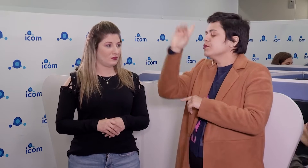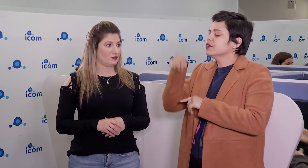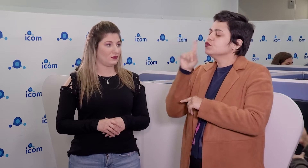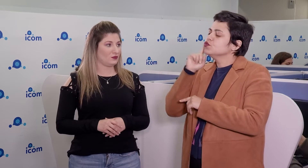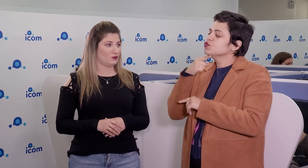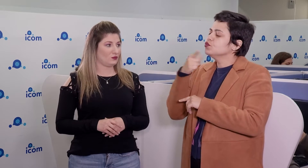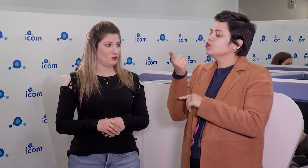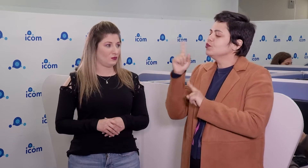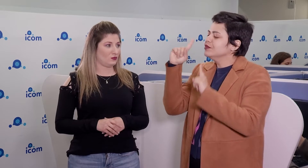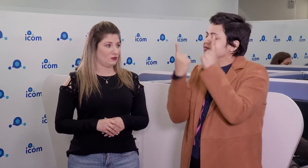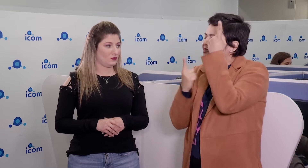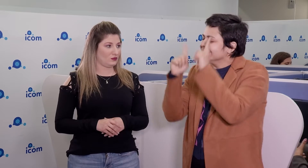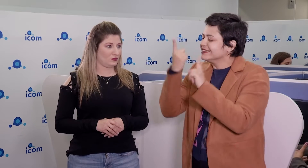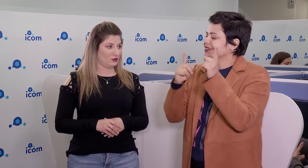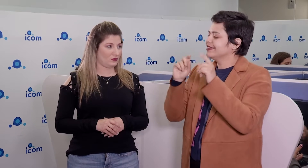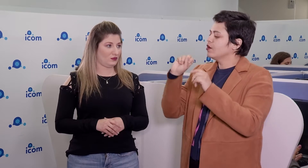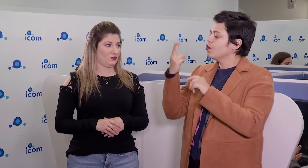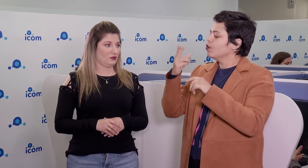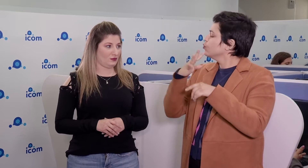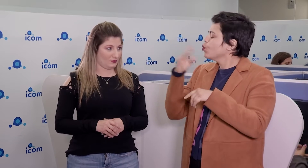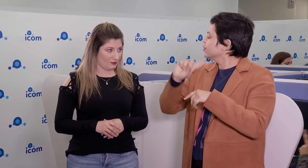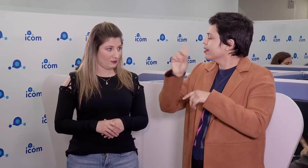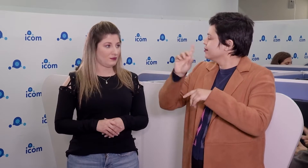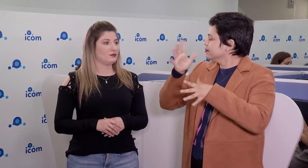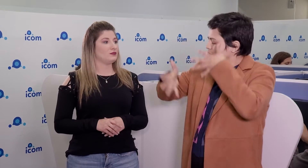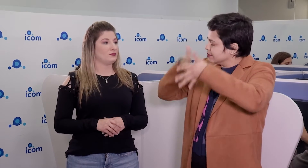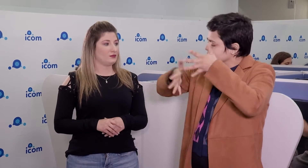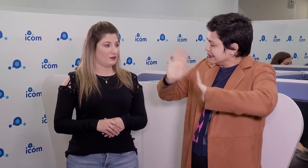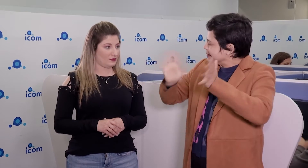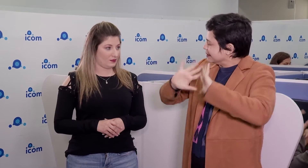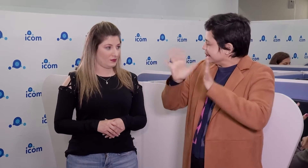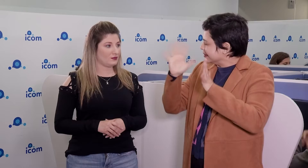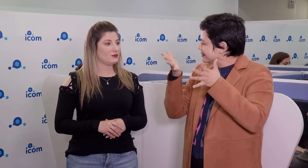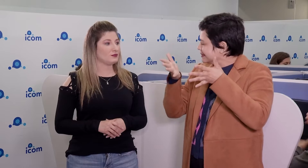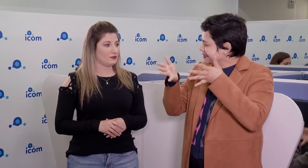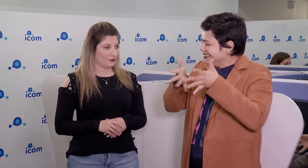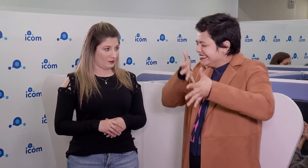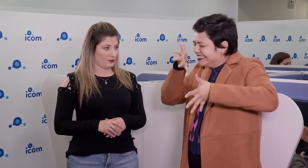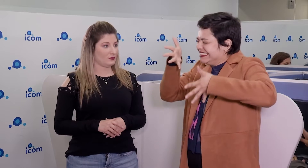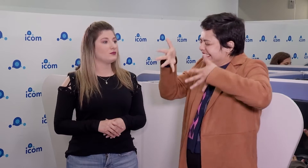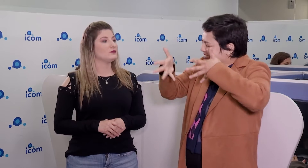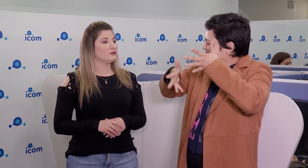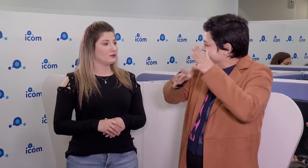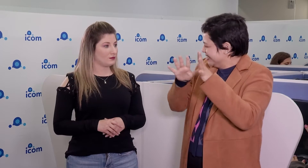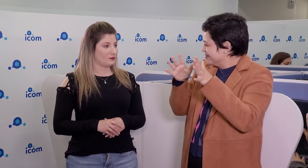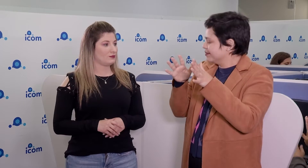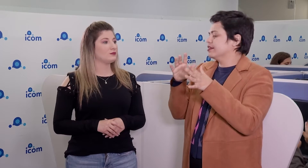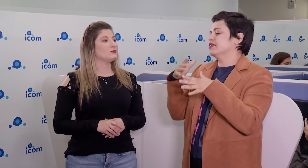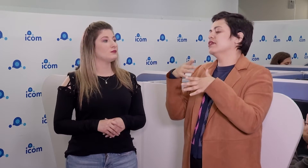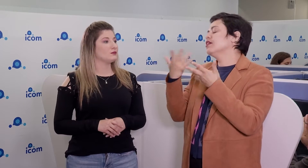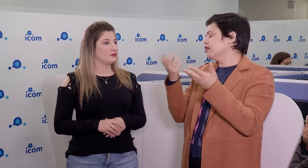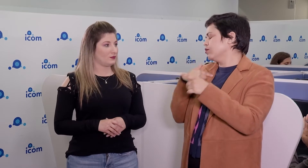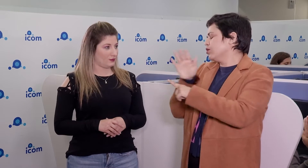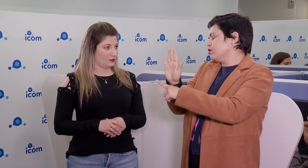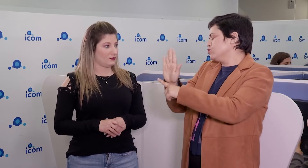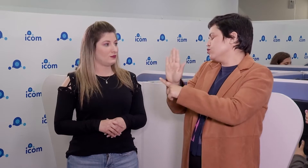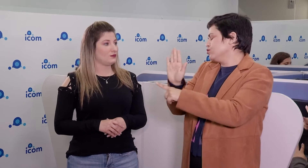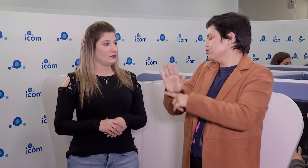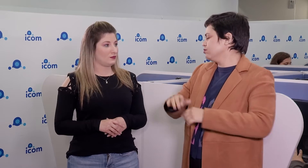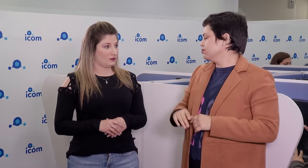surdo utiliza. Então, um surdo que, por exemplo, tem dificuldade, ele tem dificuldade com a língua de sinais, não usa muitos sinais, né? Vai usar mais umas